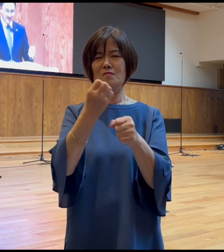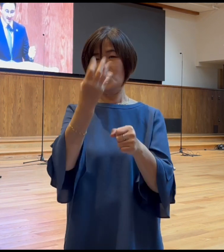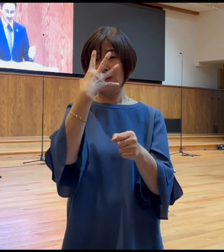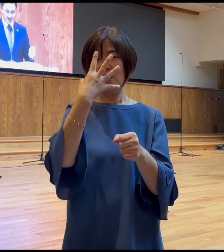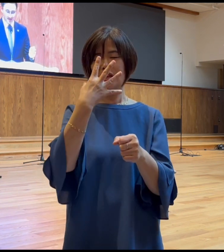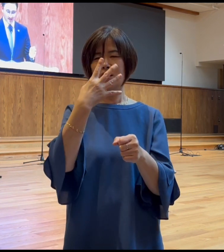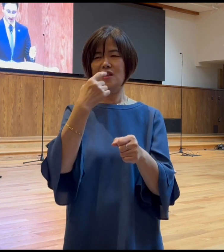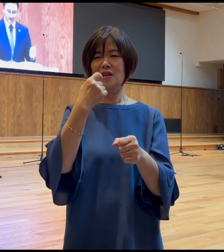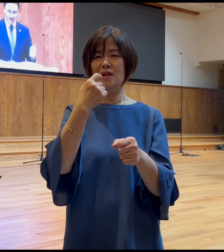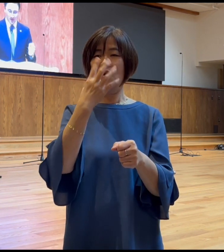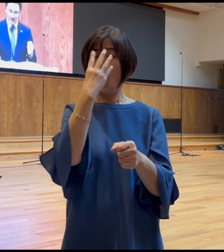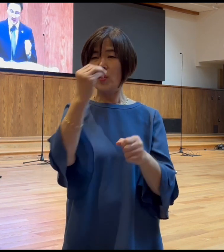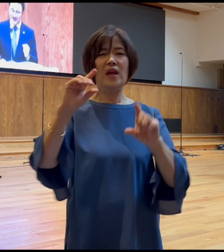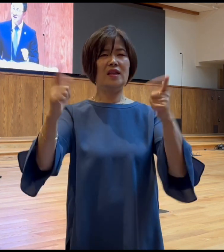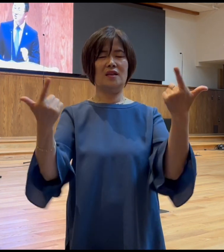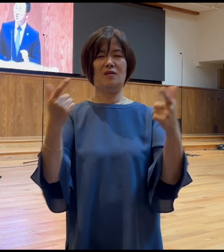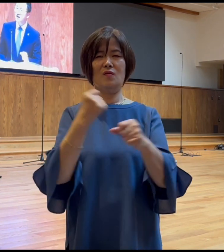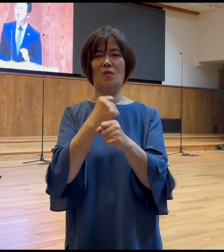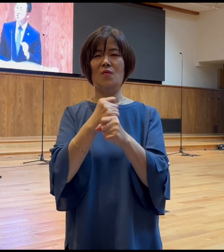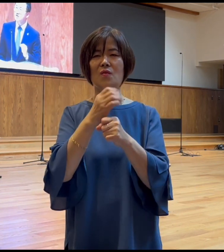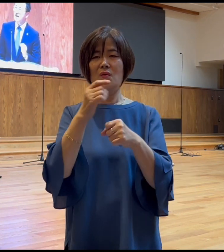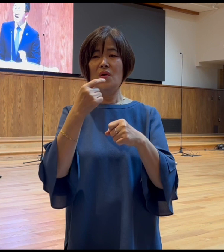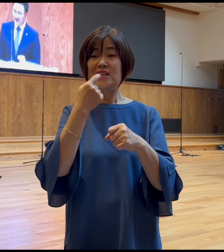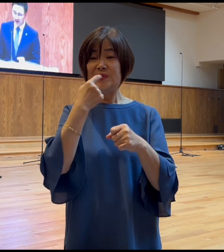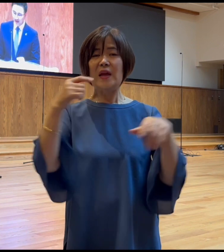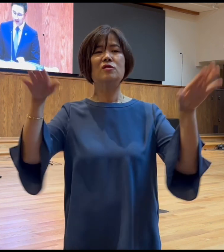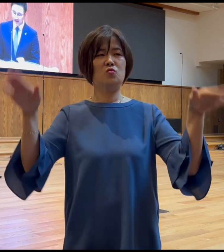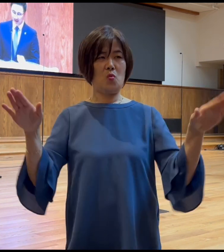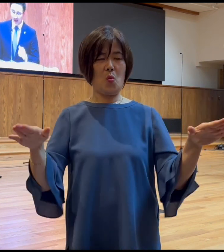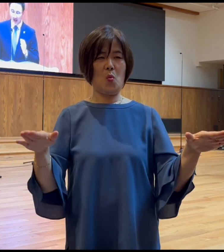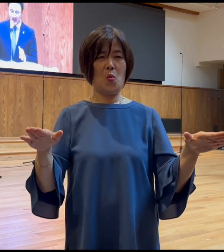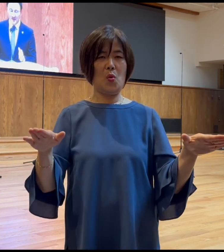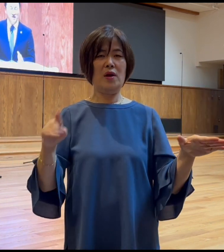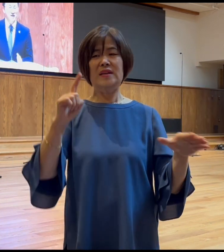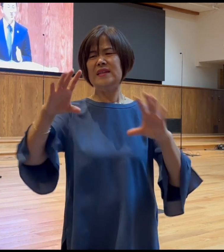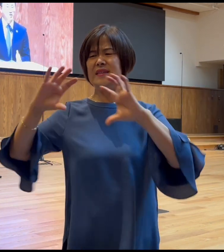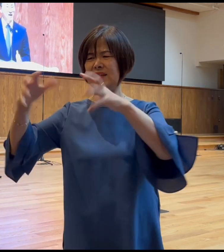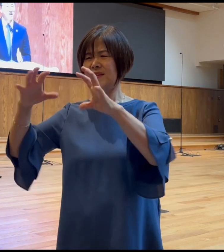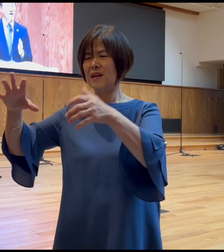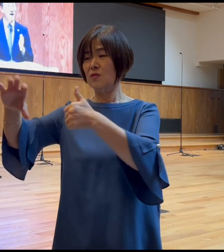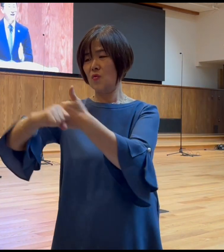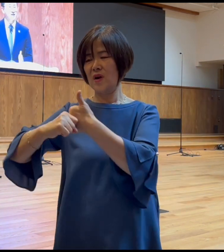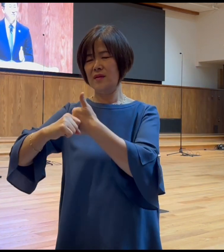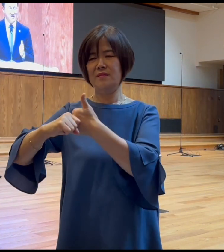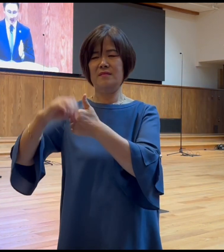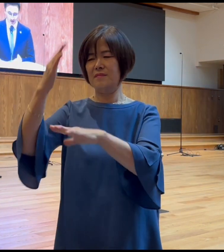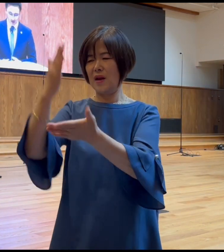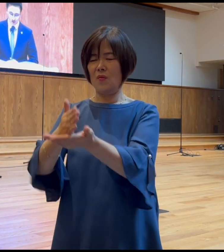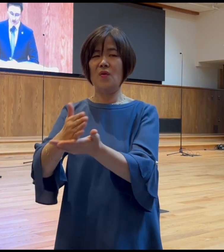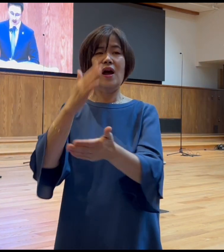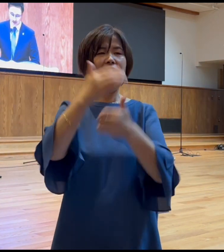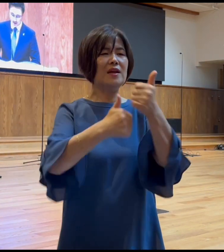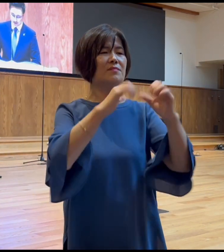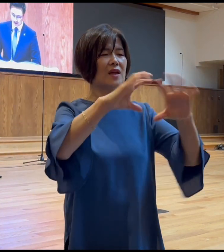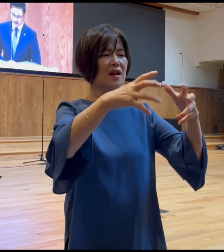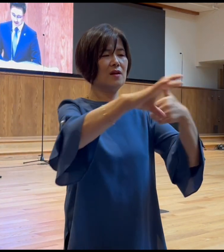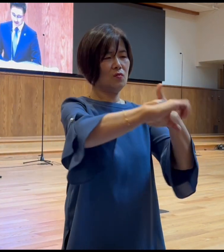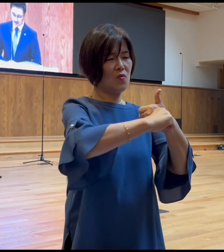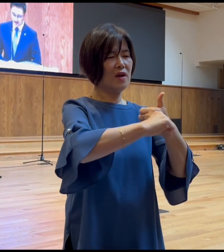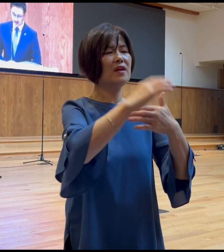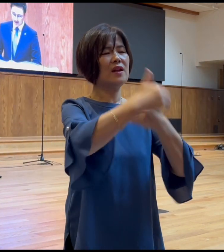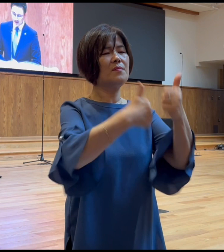말씀합니다. 너는 이 세상에 속한 존재가 아니라 하나님 나라에 속한 하나님의 자녀라고